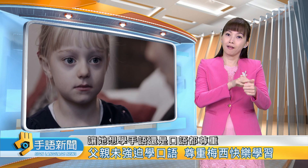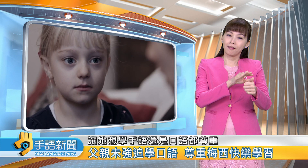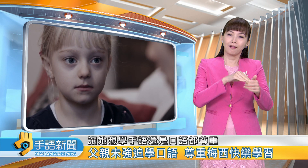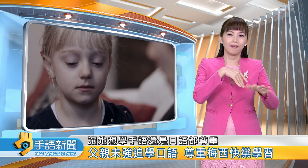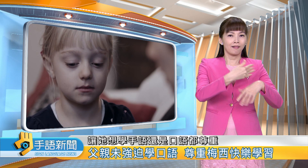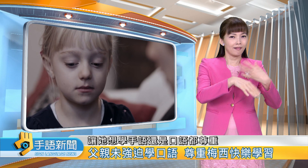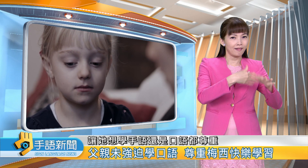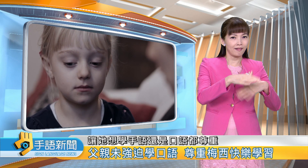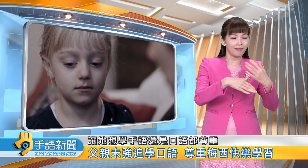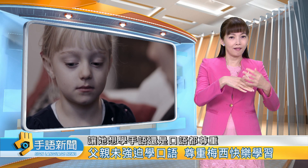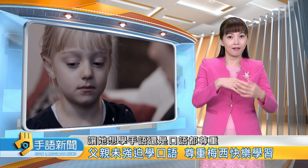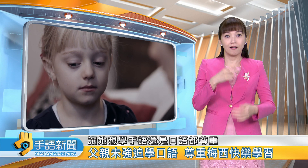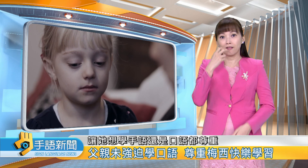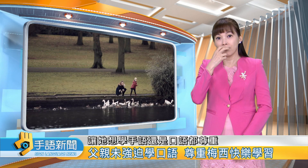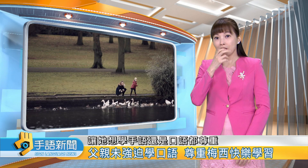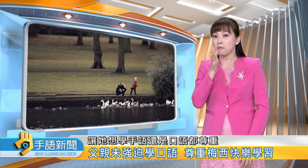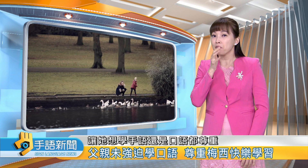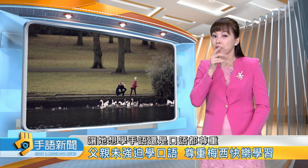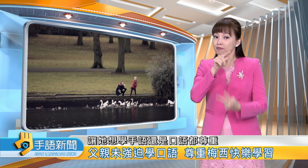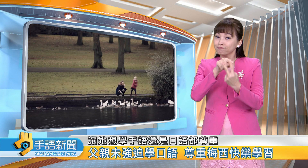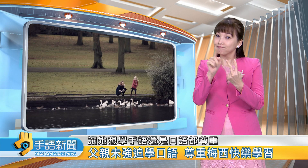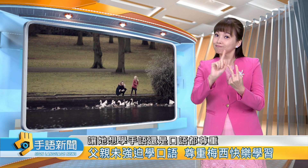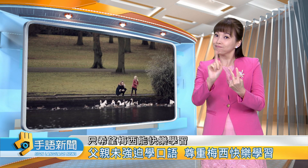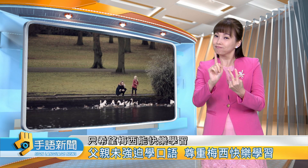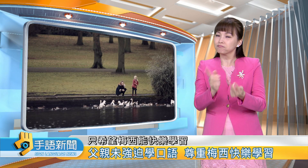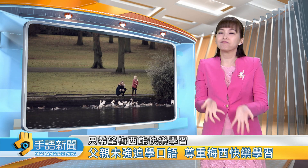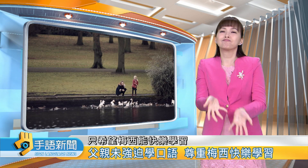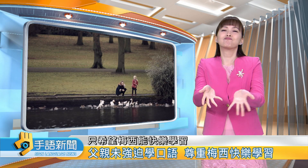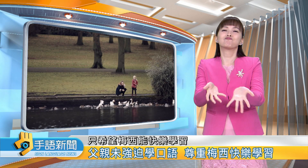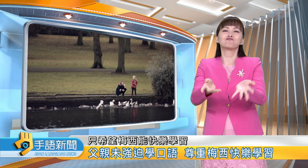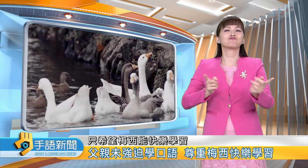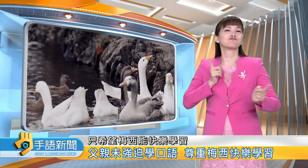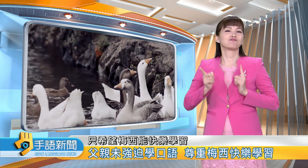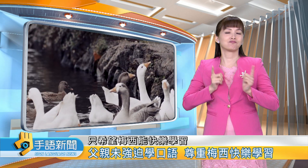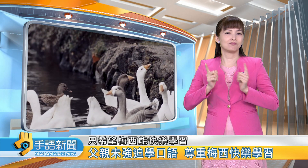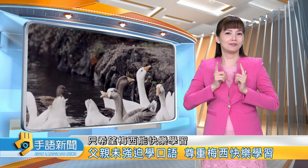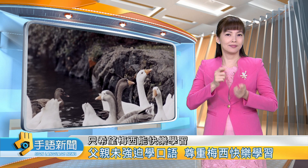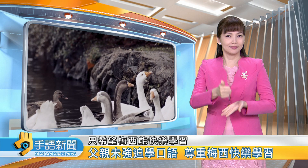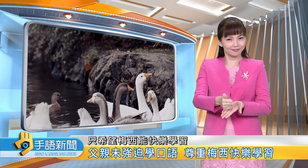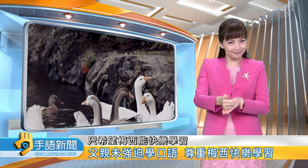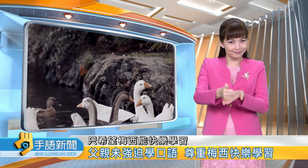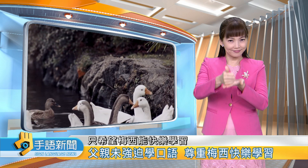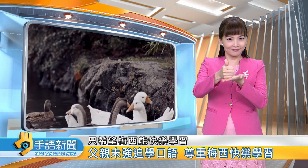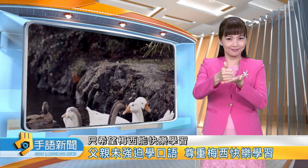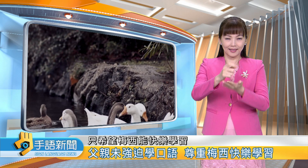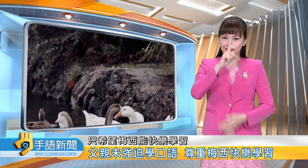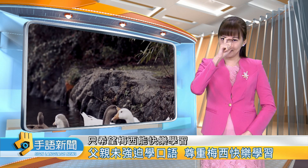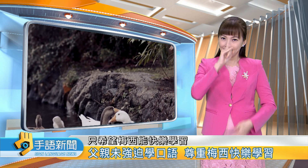语都尊重，只希望梅西能够快乐的学习。